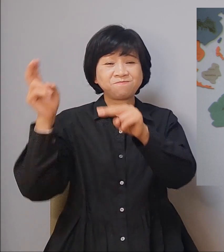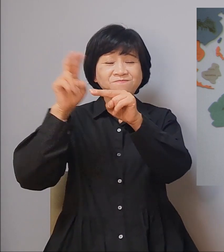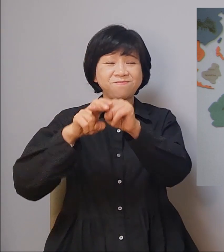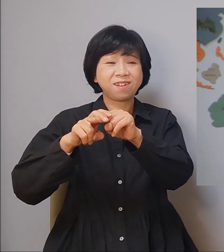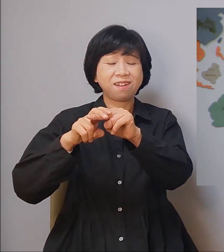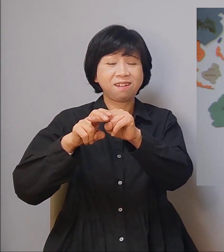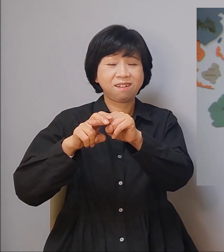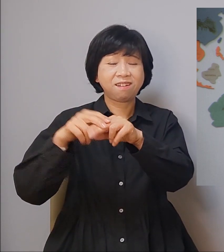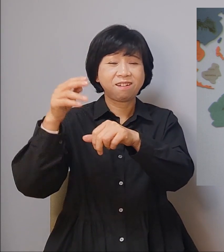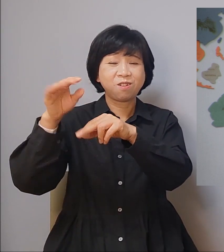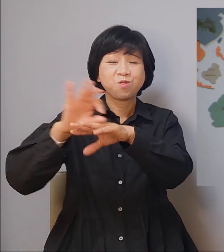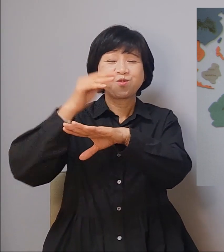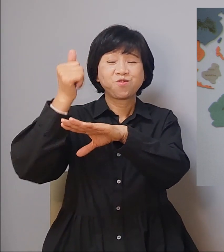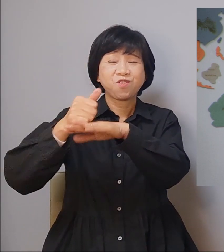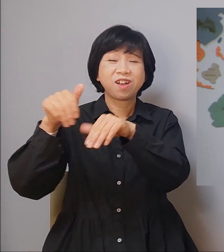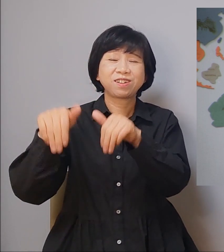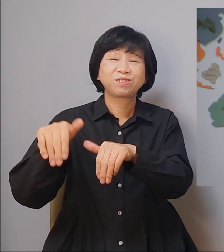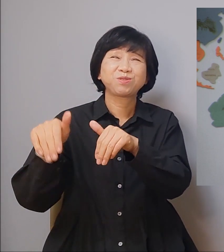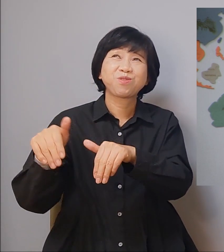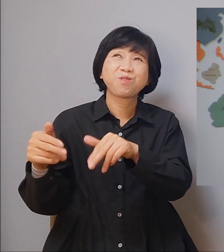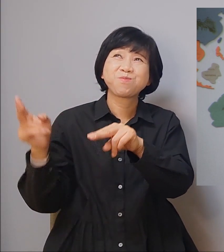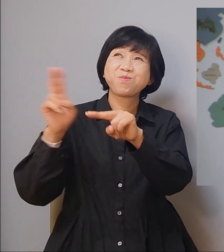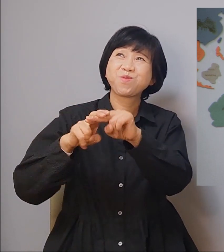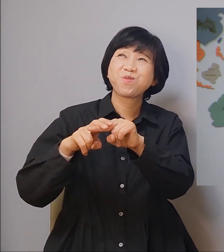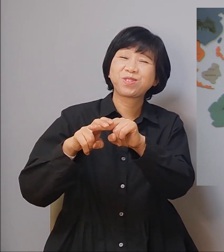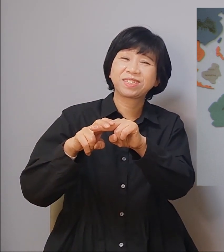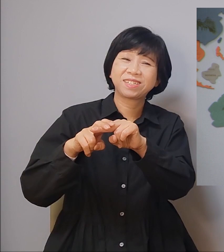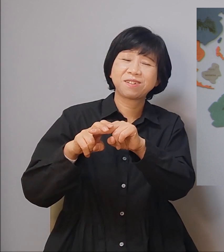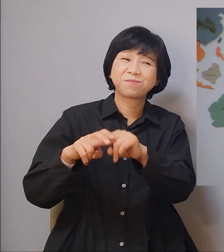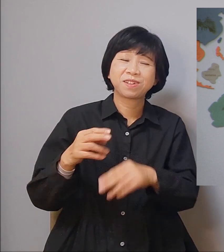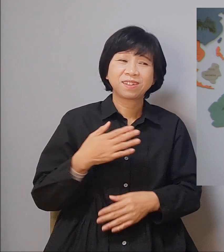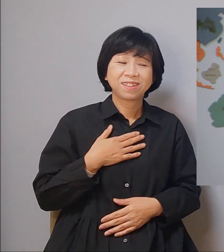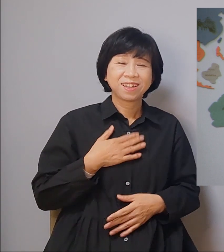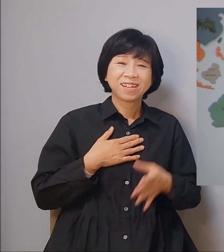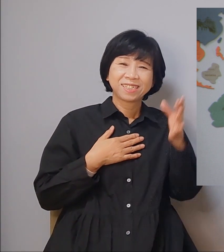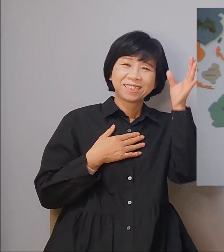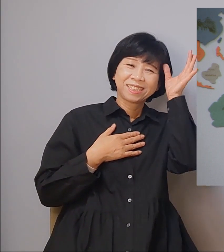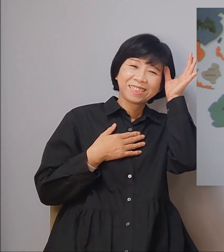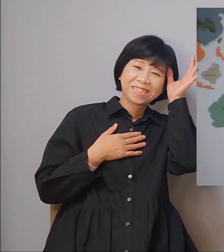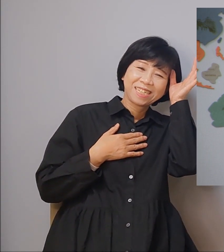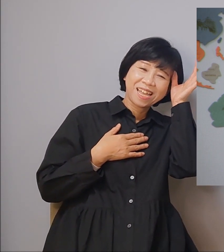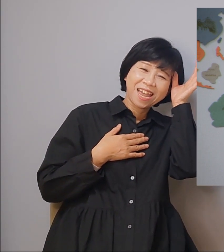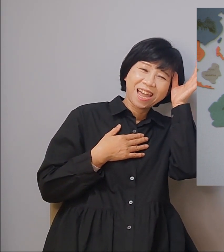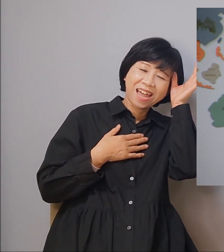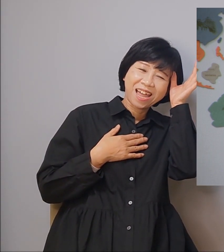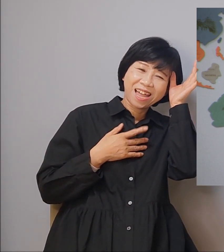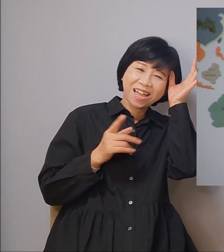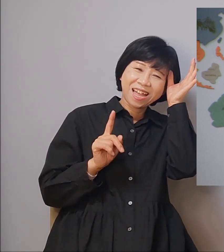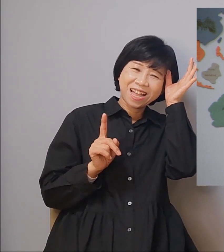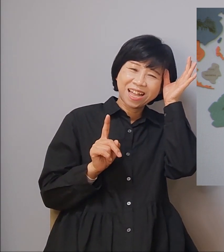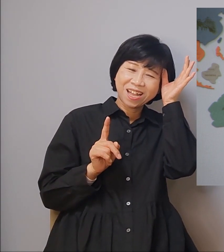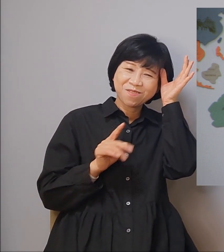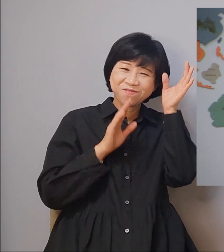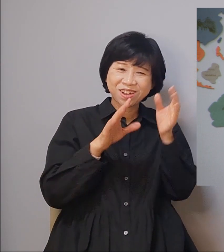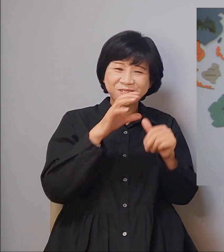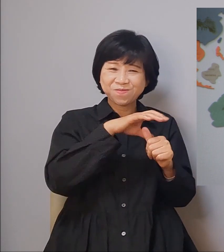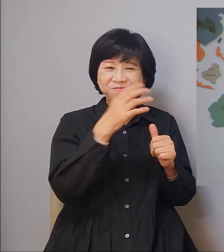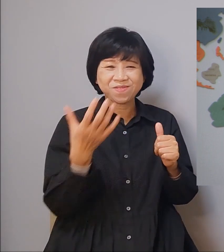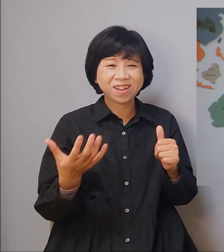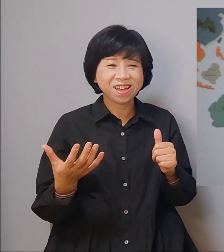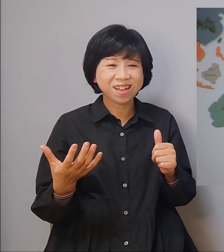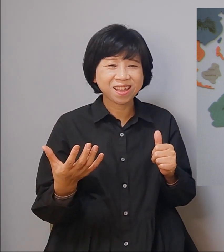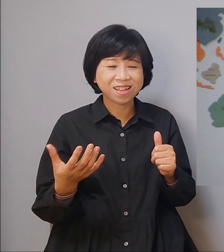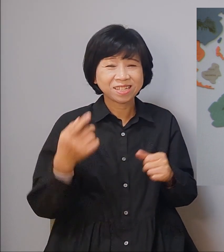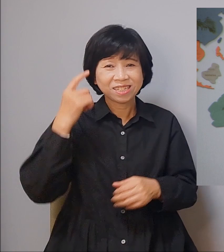복직됐으니 나에게도 기회가 오겠구나. 여러분, 우리는 성경에 이미 2년 뒤에 바로가 꿈을